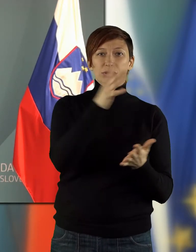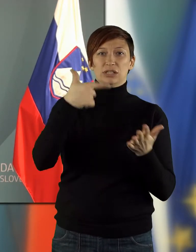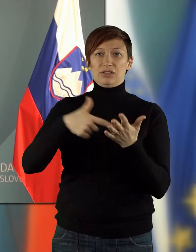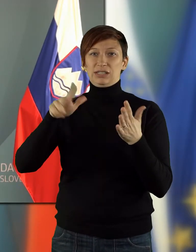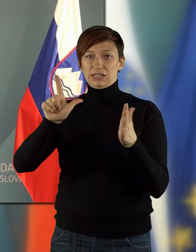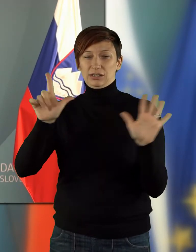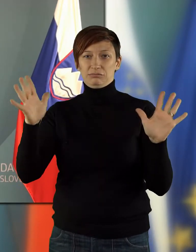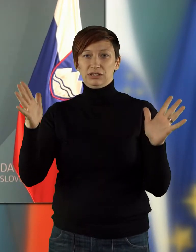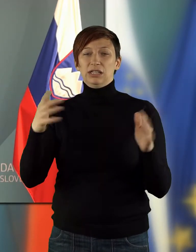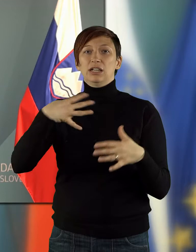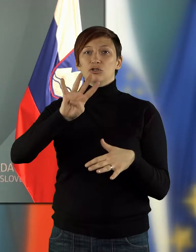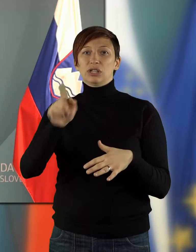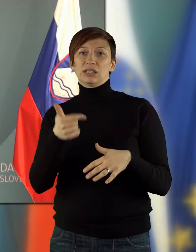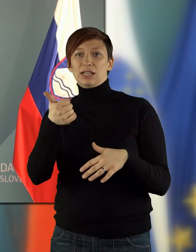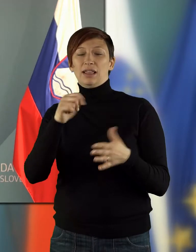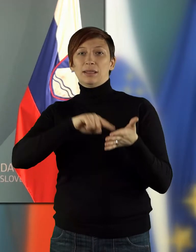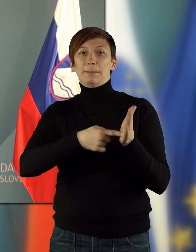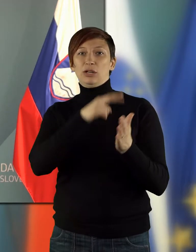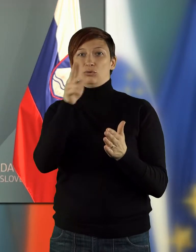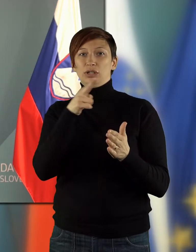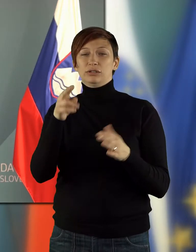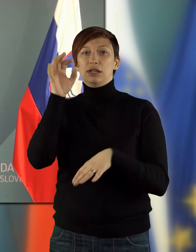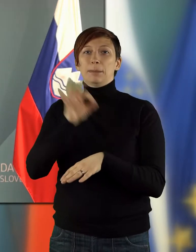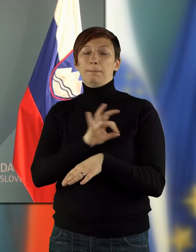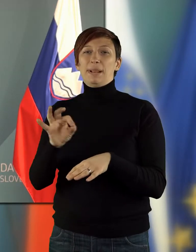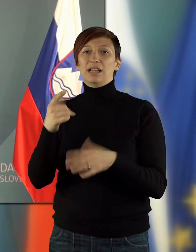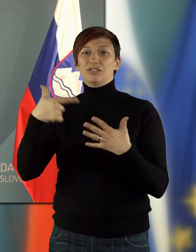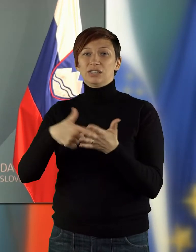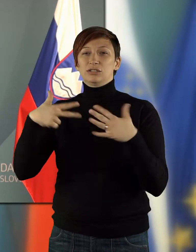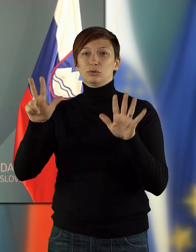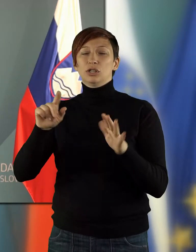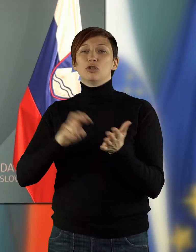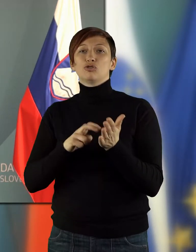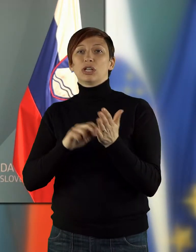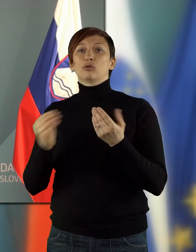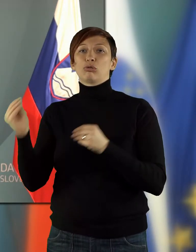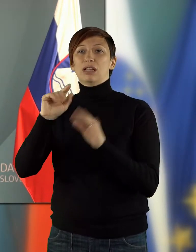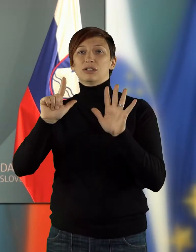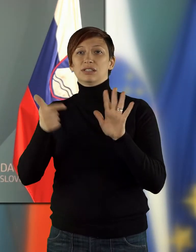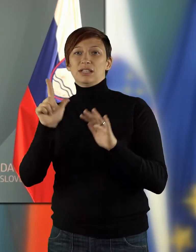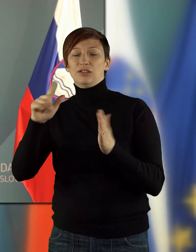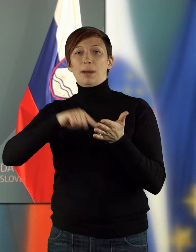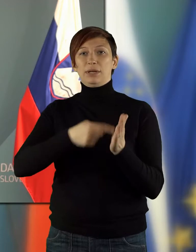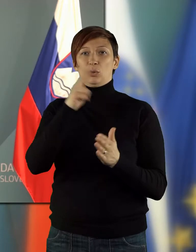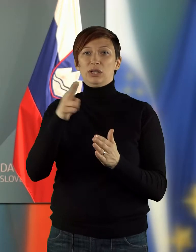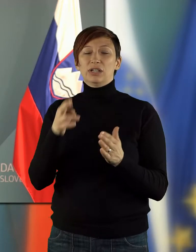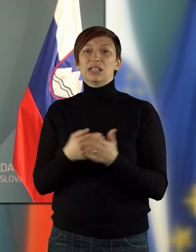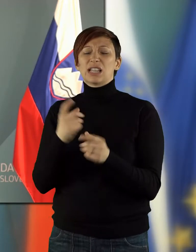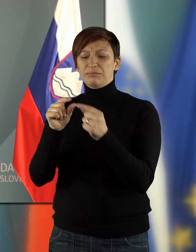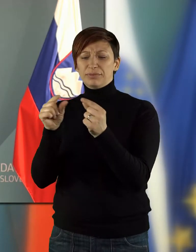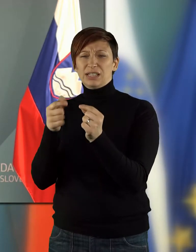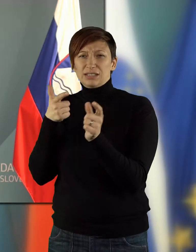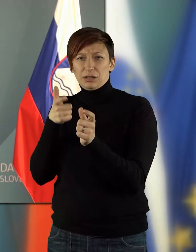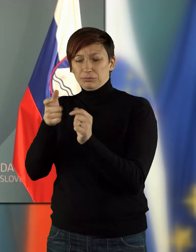obdobju 2015-2017 14,1 milijon evrov. Plan 2018 je dodatnih 7,2 milijona evrov.